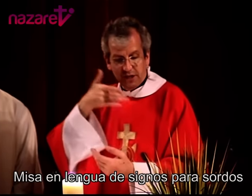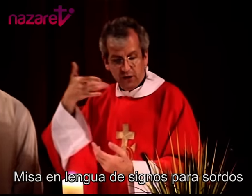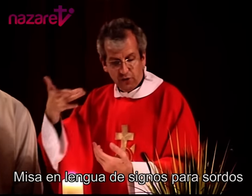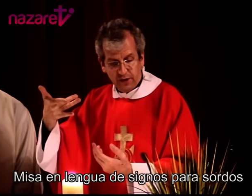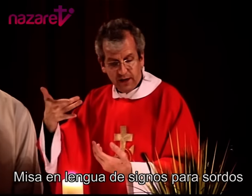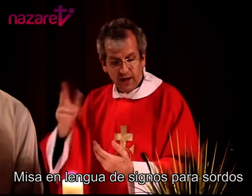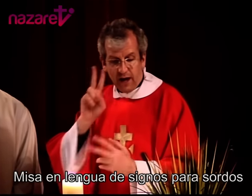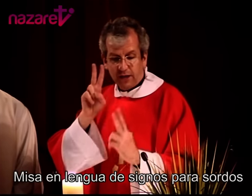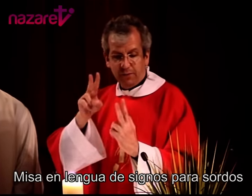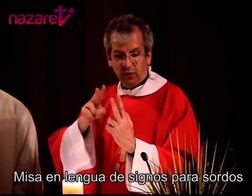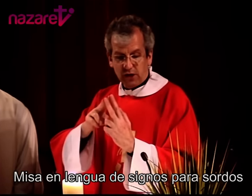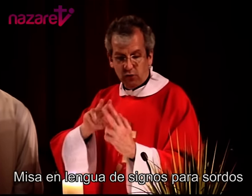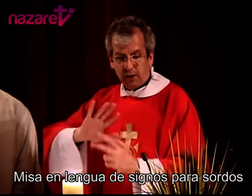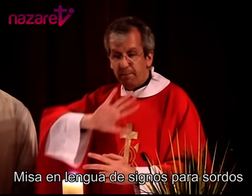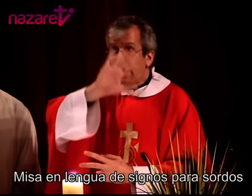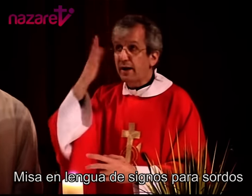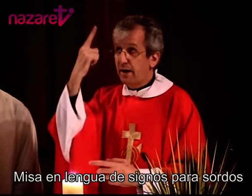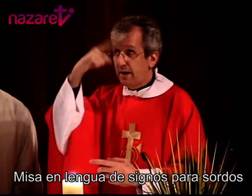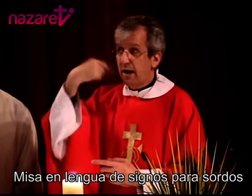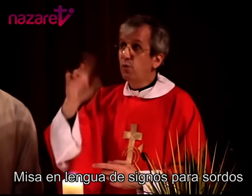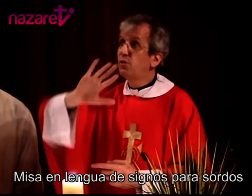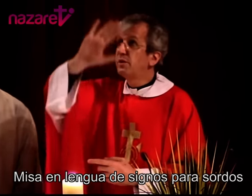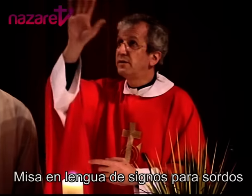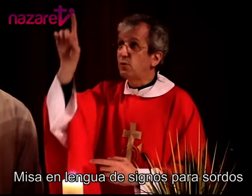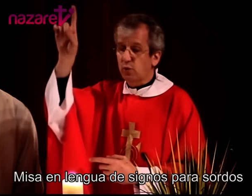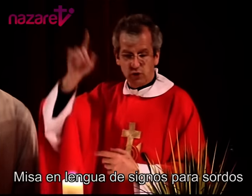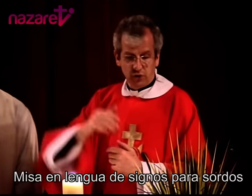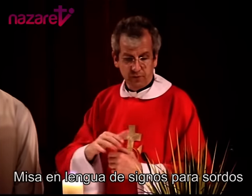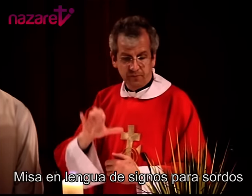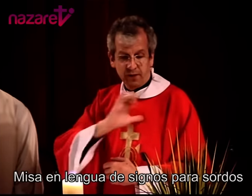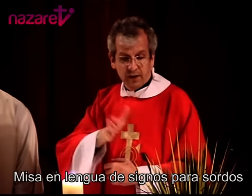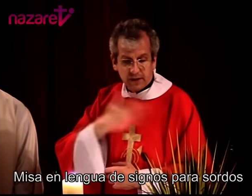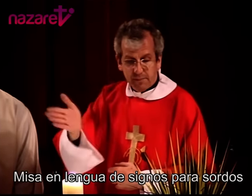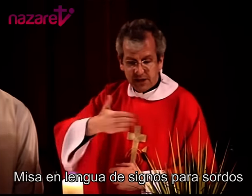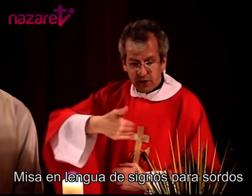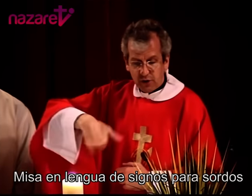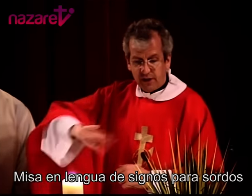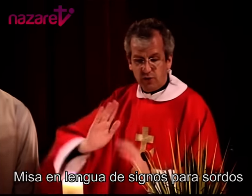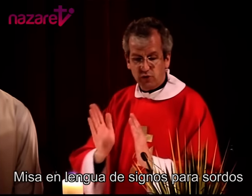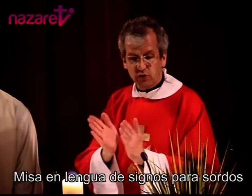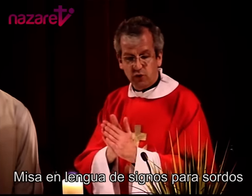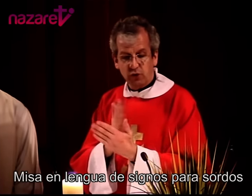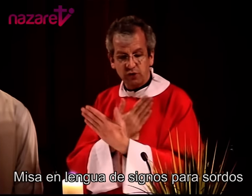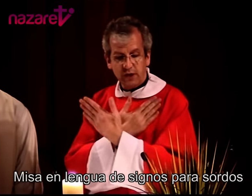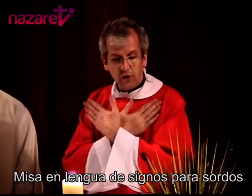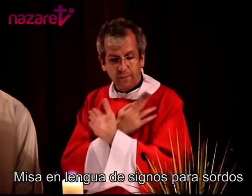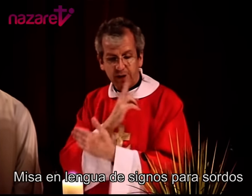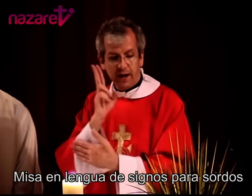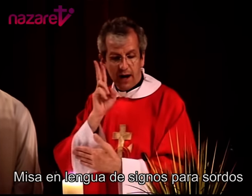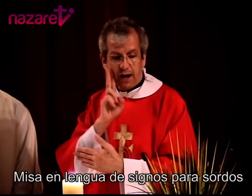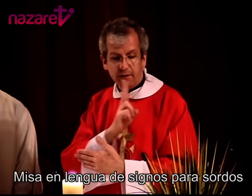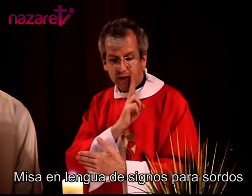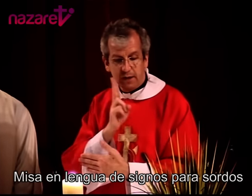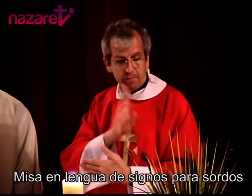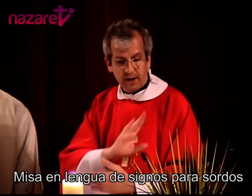en tu misericordia, admítelos a contemplar la luz de tu rostro. Ten misericordia de todos nosotros y con